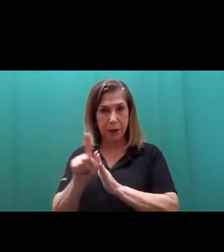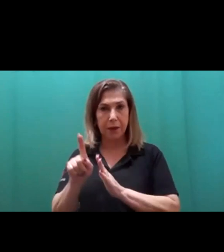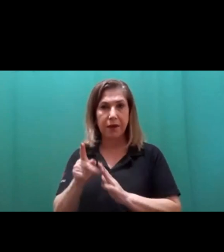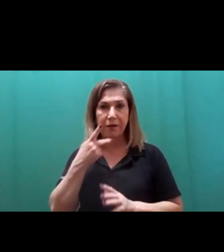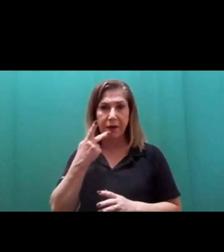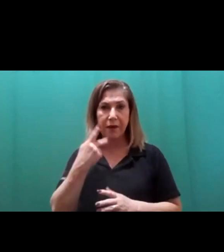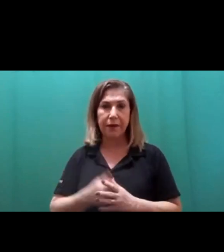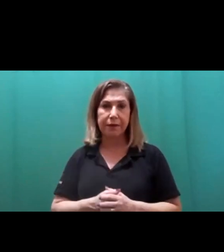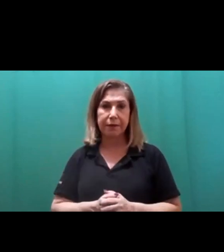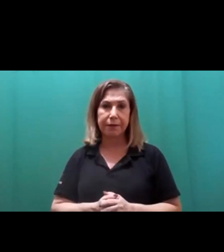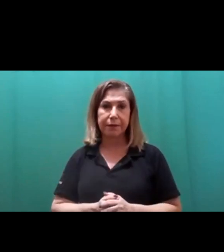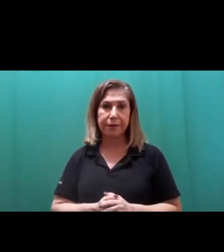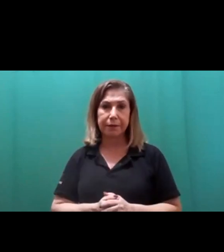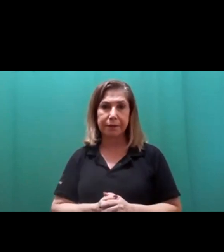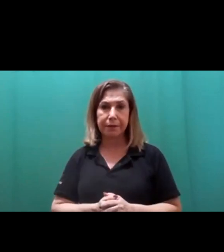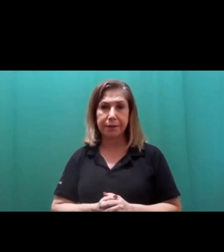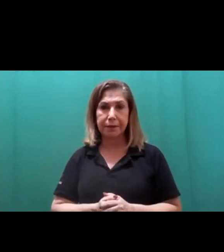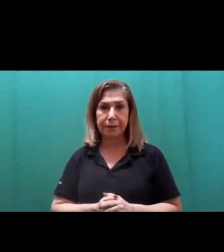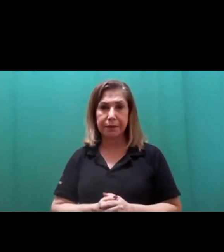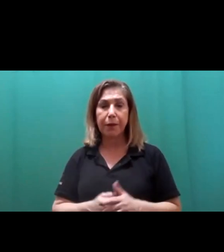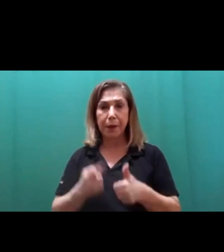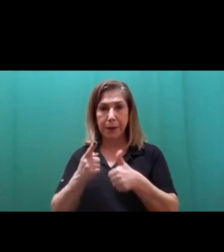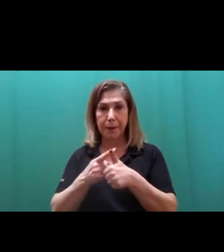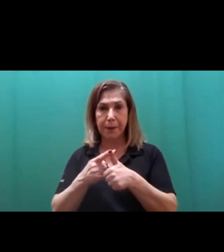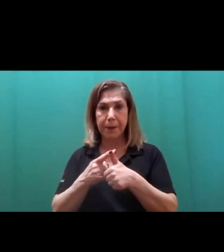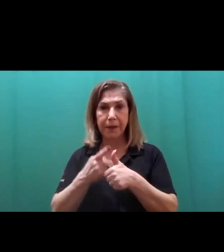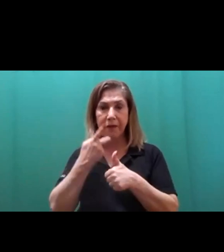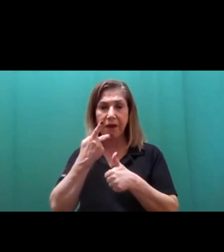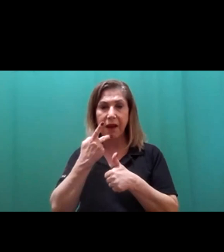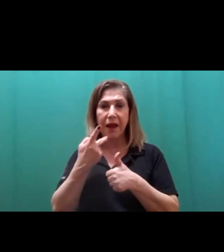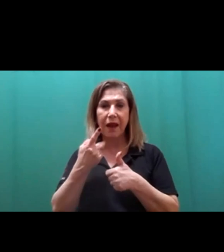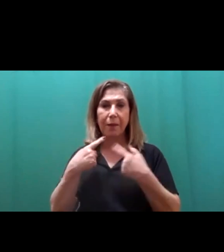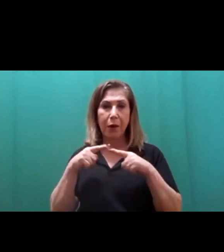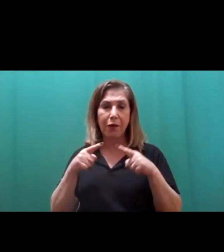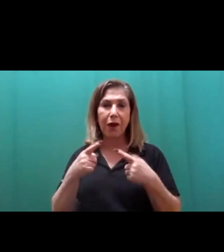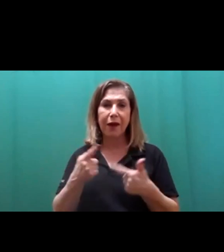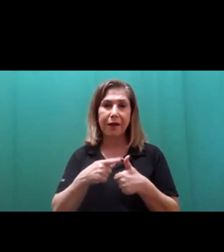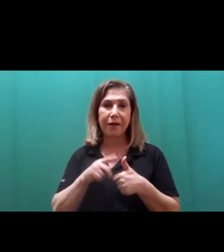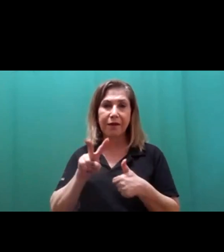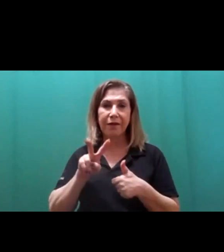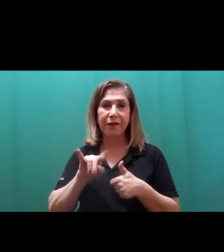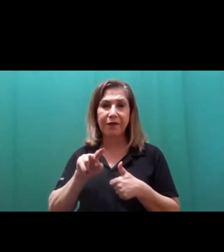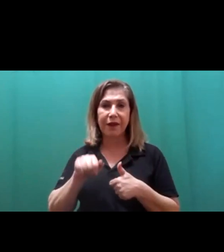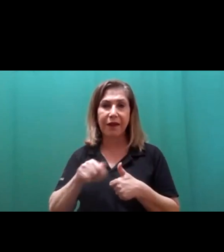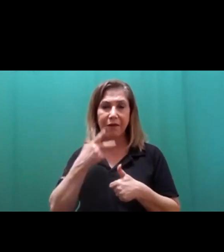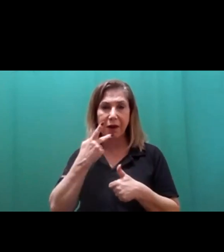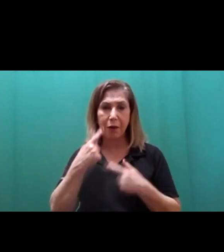falas. Acho que uma delas, né, foi uma provocação que a Vivian fez,